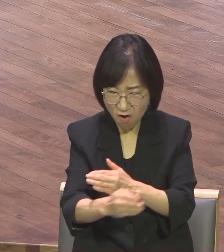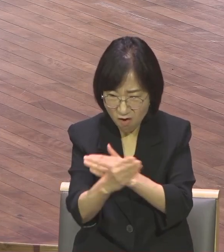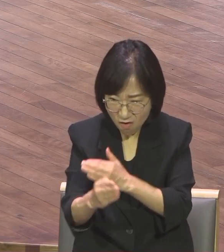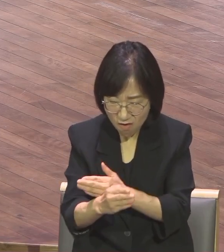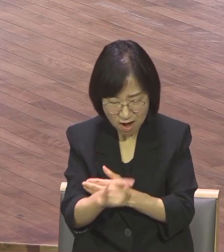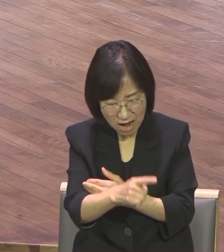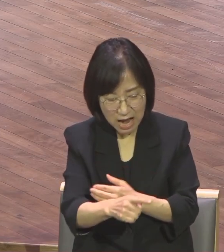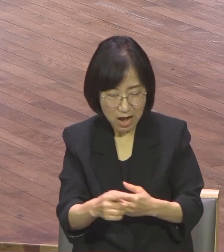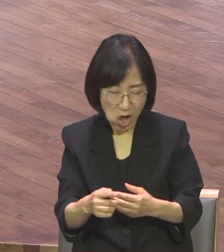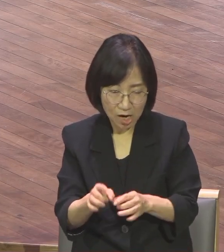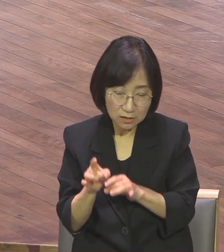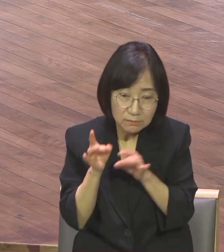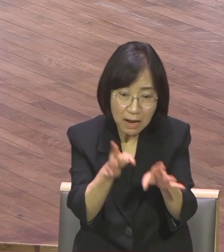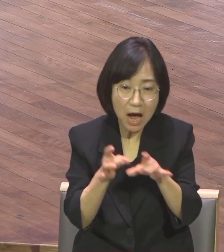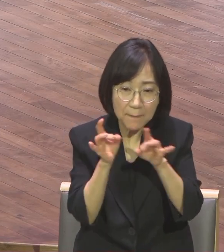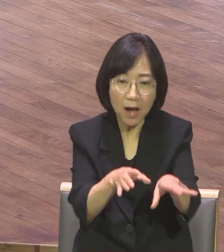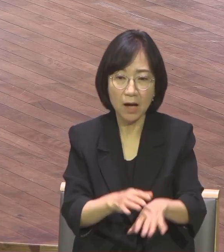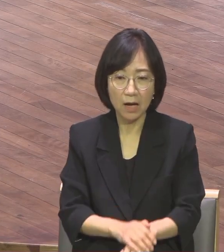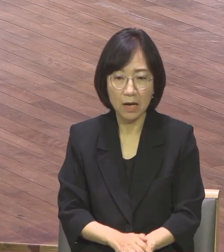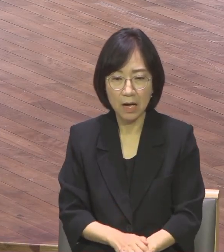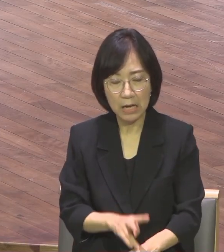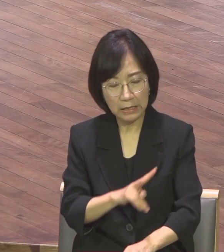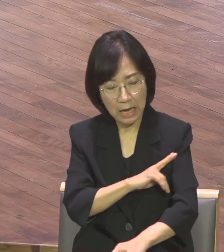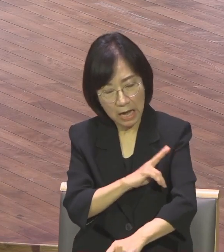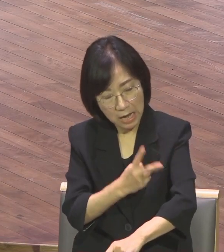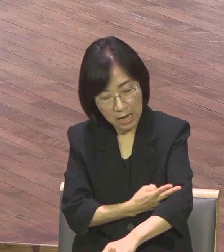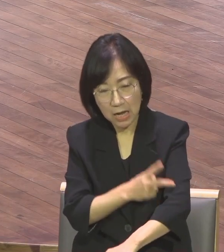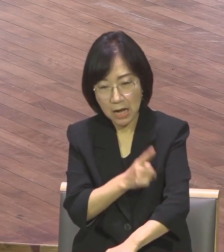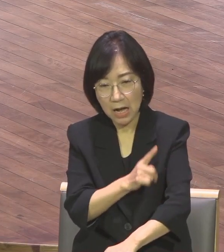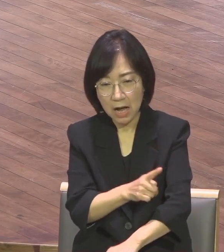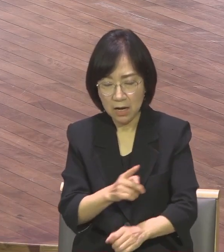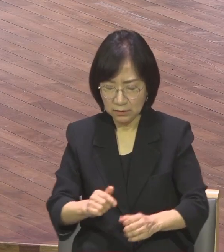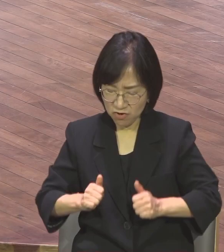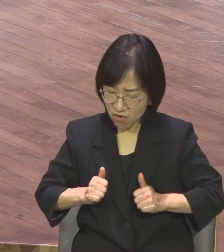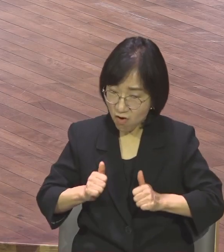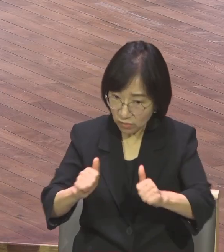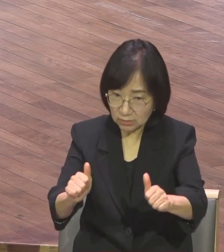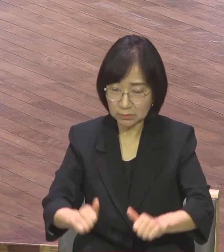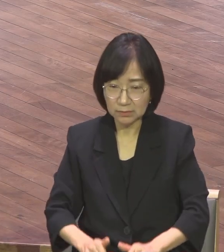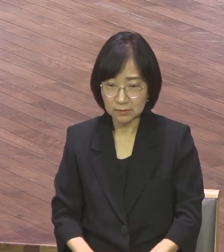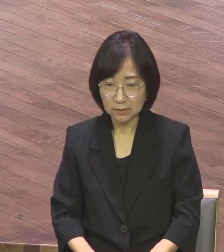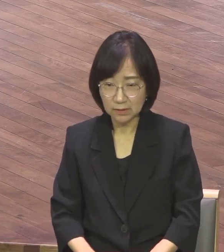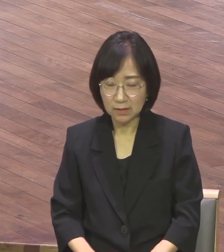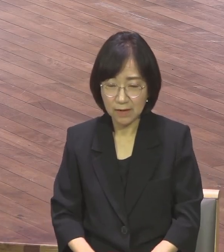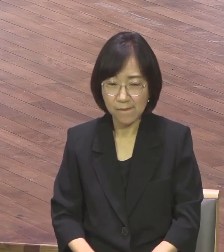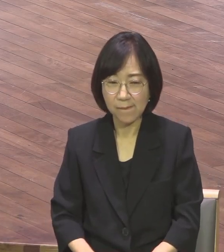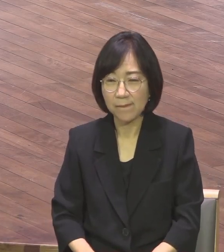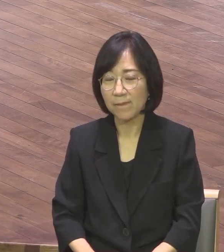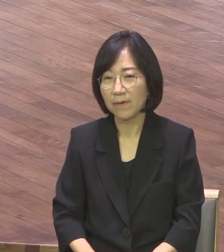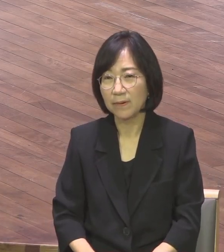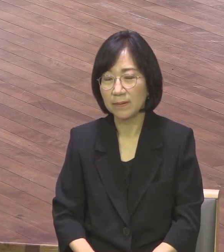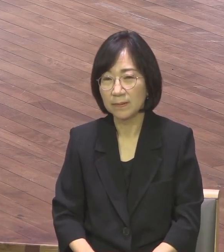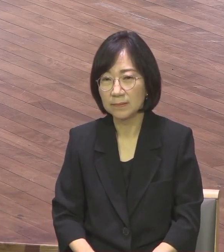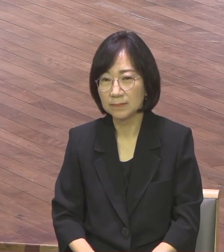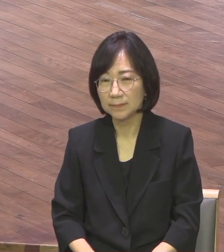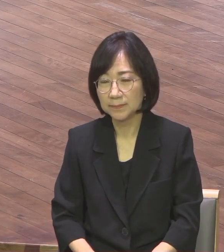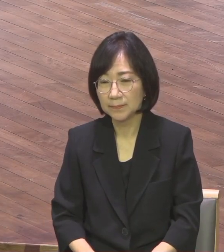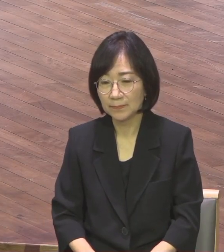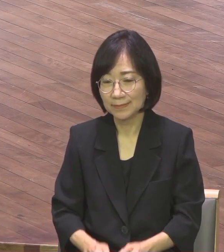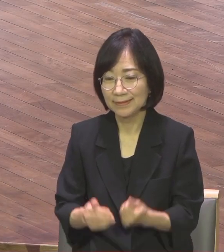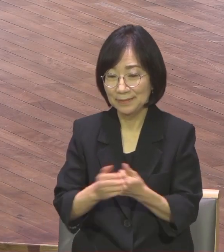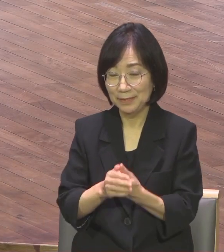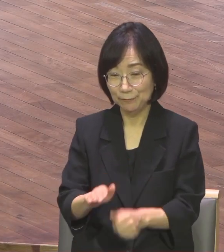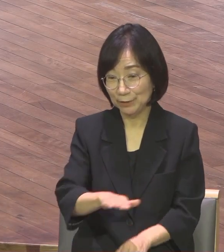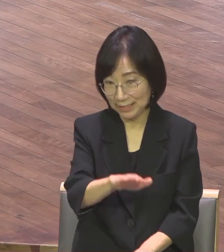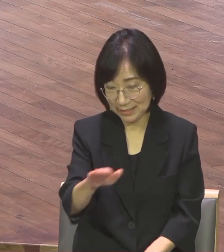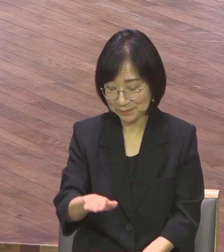계속 속이었잖아요. 그들 열심은 말로 다 못합니다. 엄청 열심입니다. 그래서요, 우리가요, 4대 장막터를 열